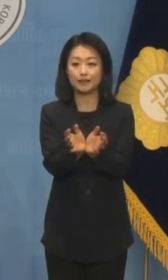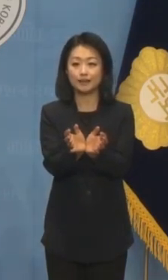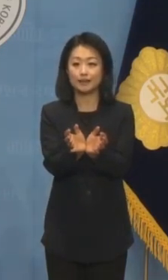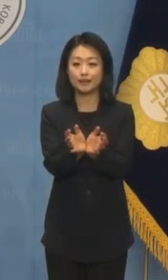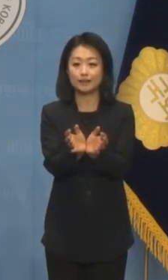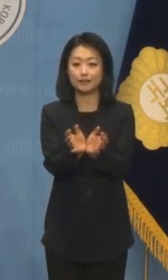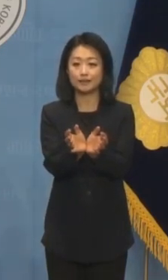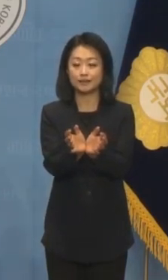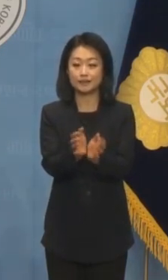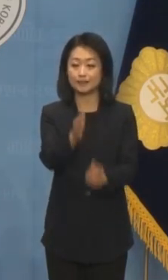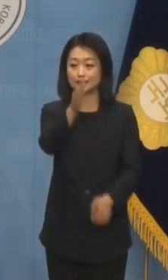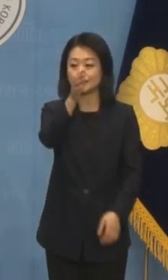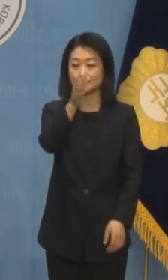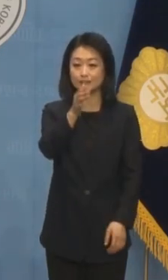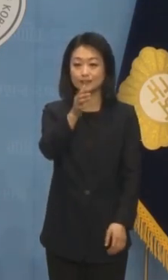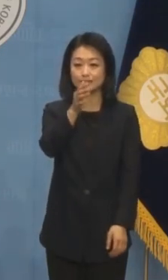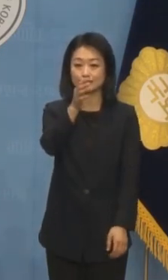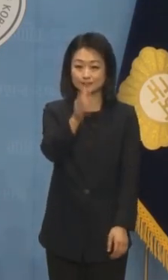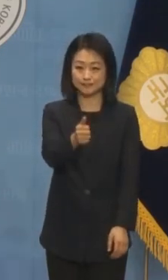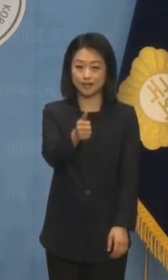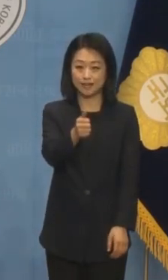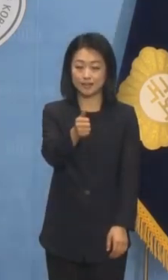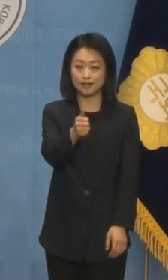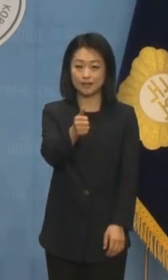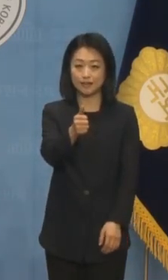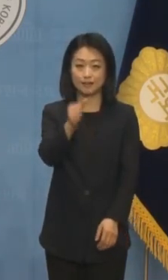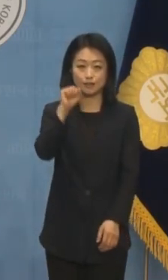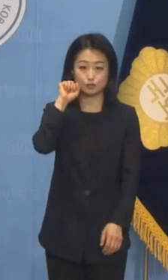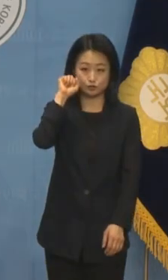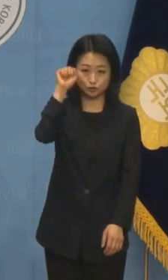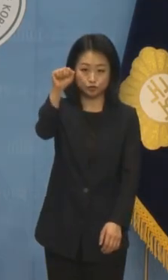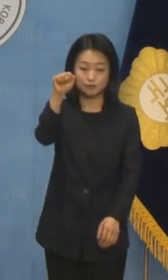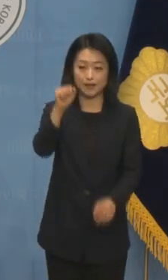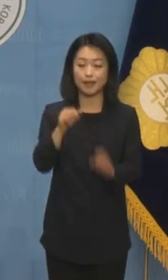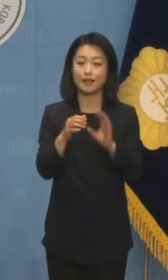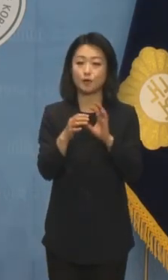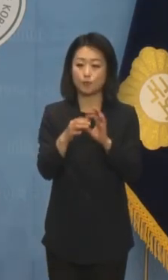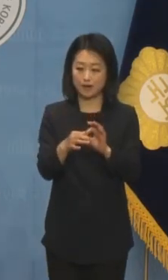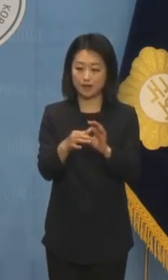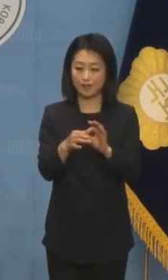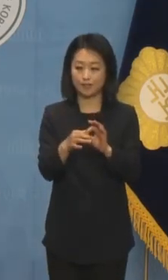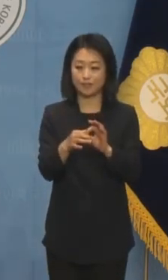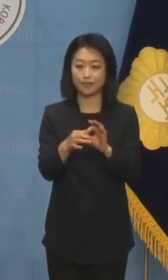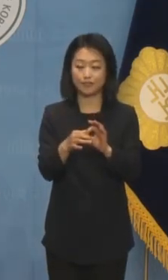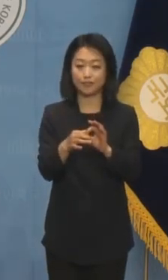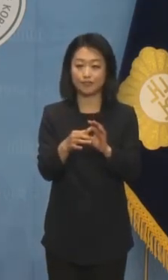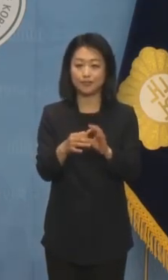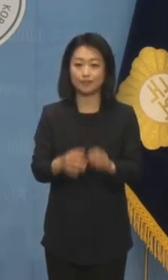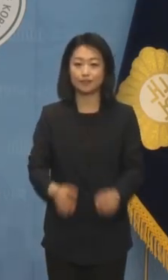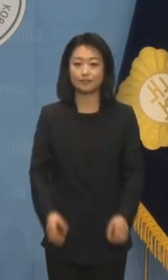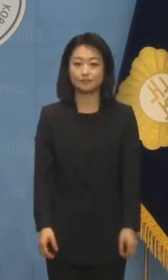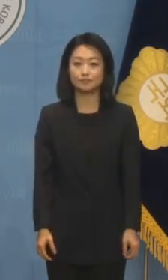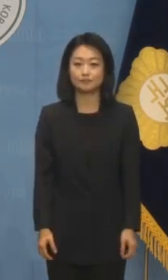그 의장 후보 경선에 대한